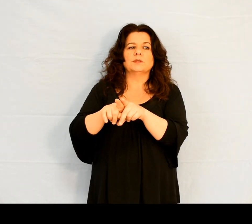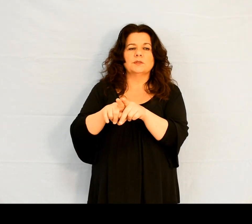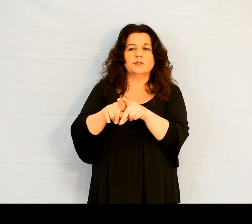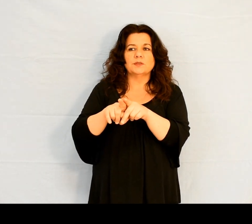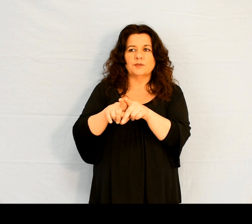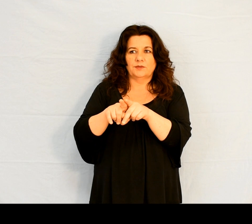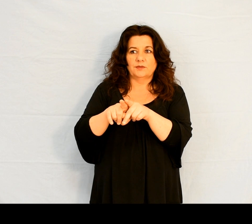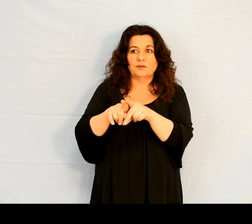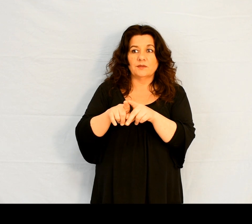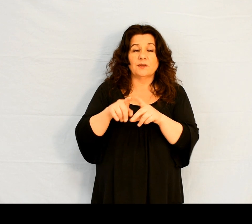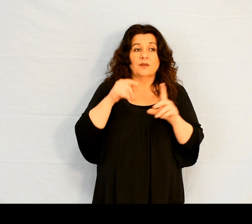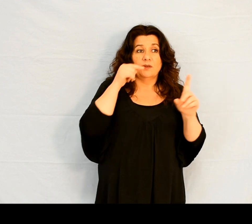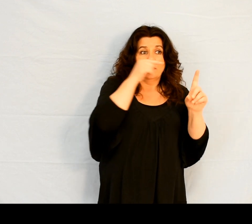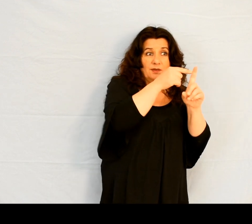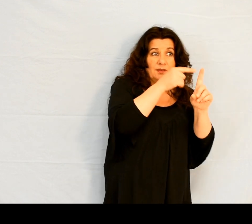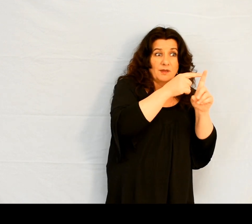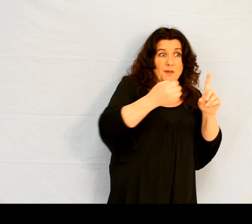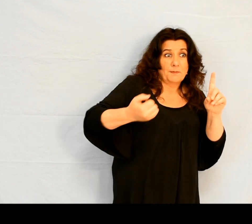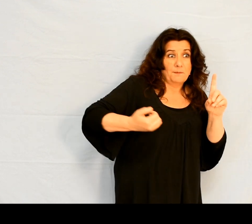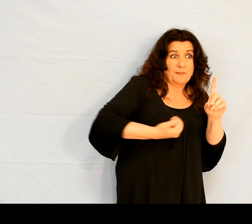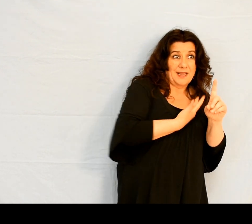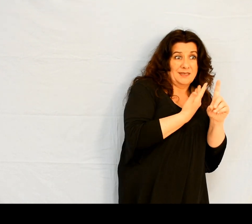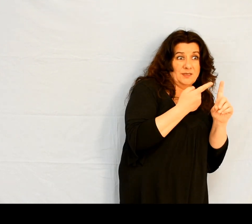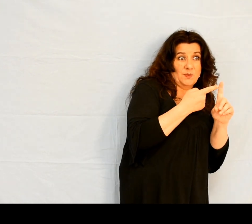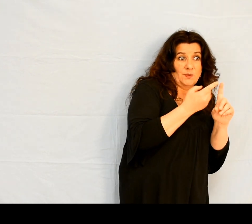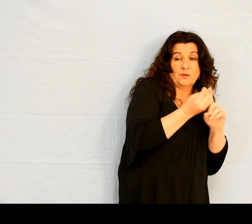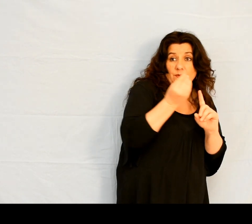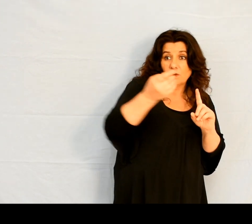Par ses blessures, nous sommes guéris.